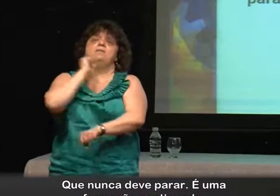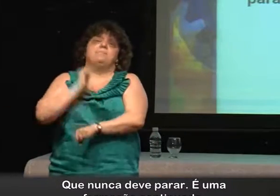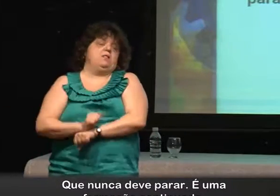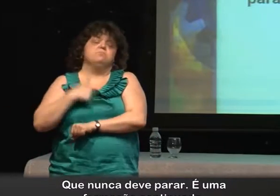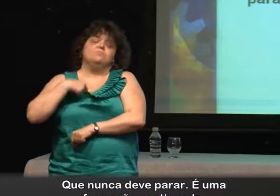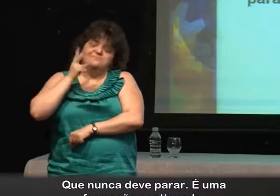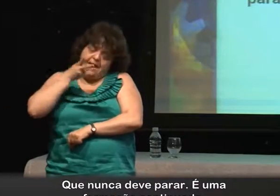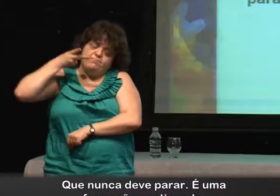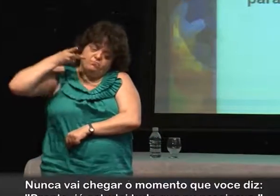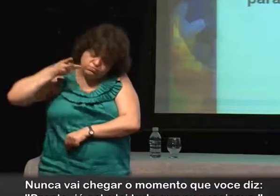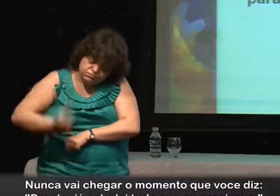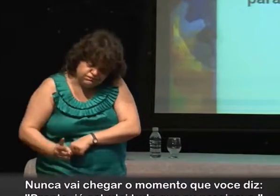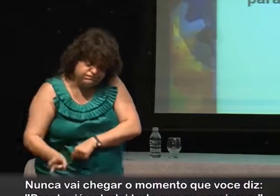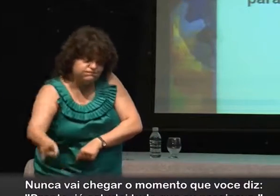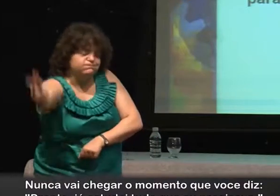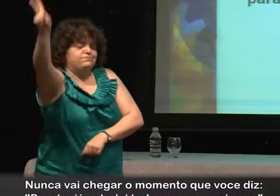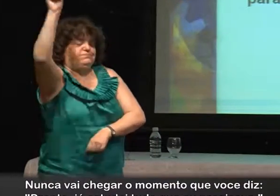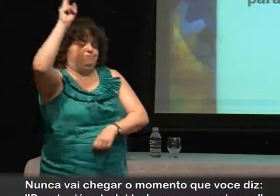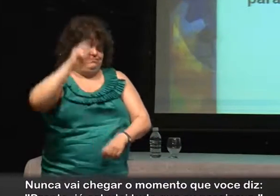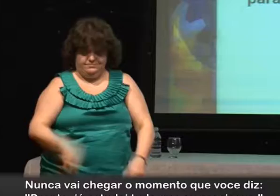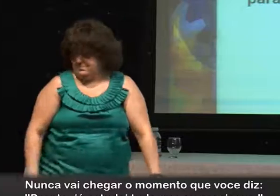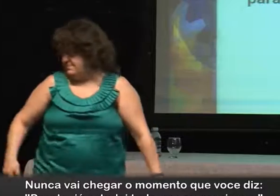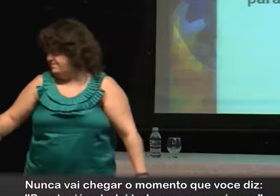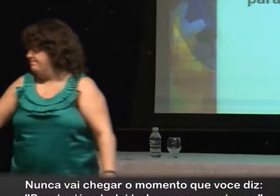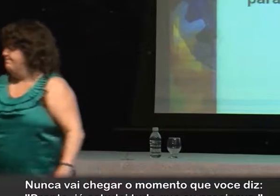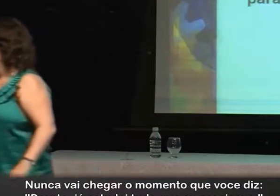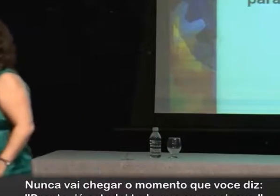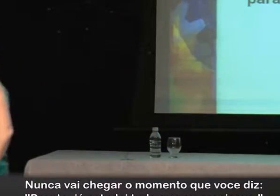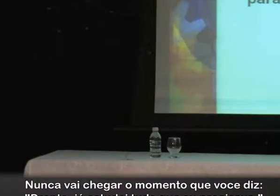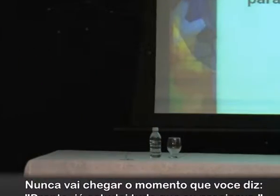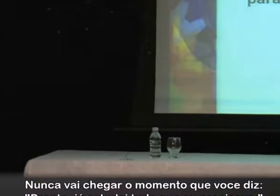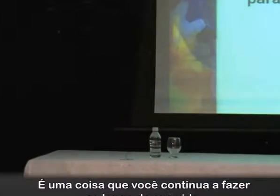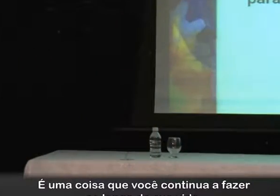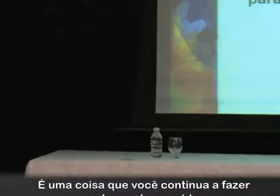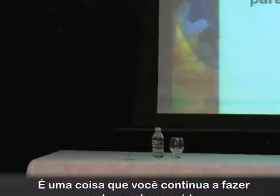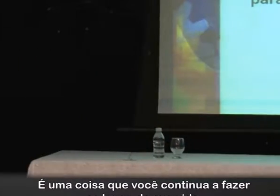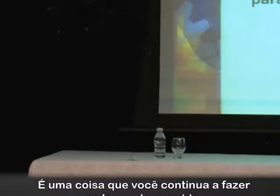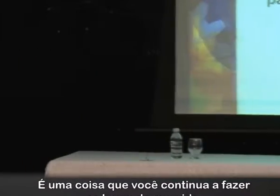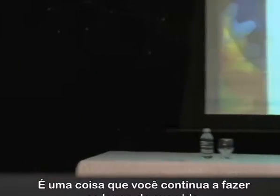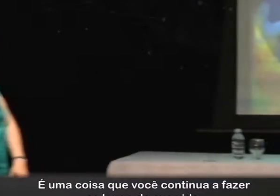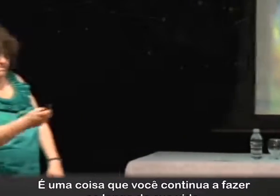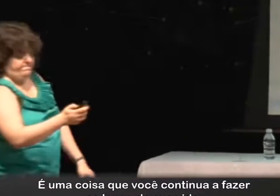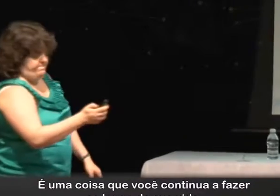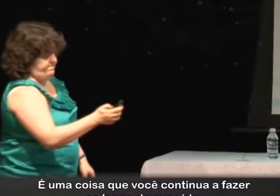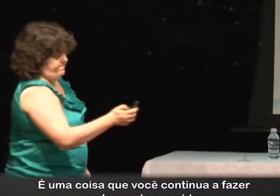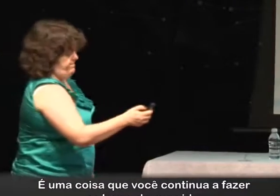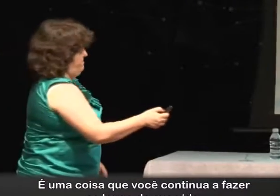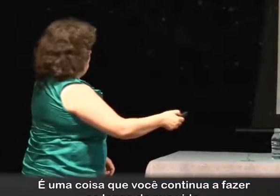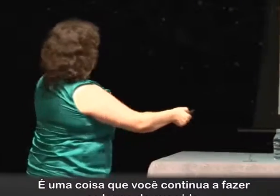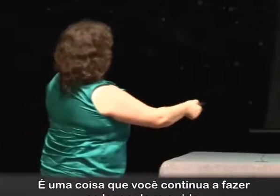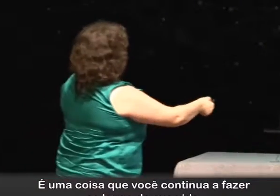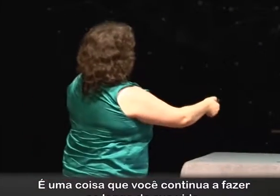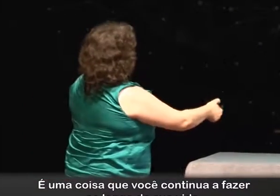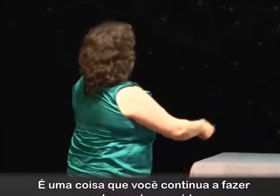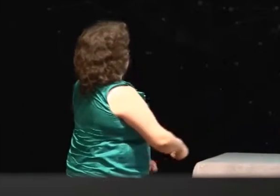formação continuada, nunca vai chegar um momento em que você diz, pronto, já estudei tudo que eu precisava. É uma coisa que você vai continuando a fazer ao longo da sua vida.